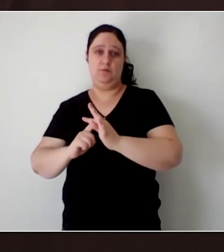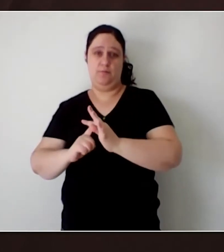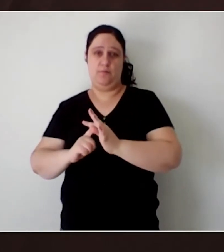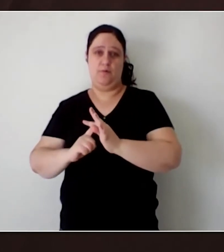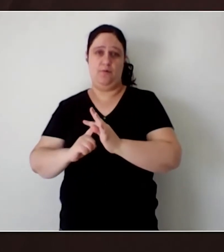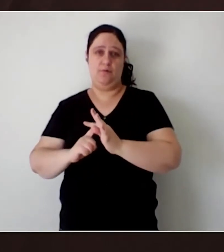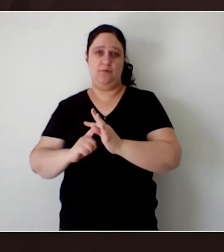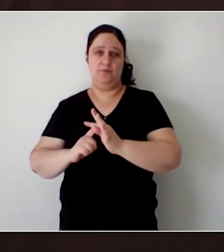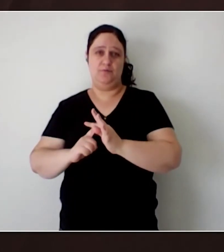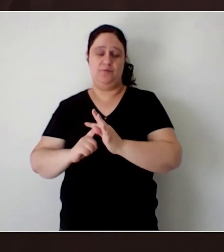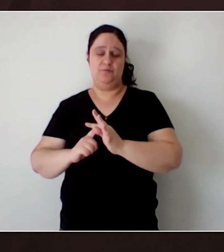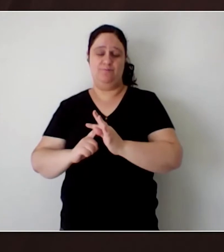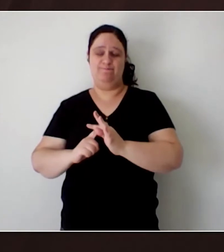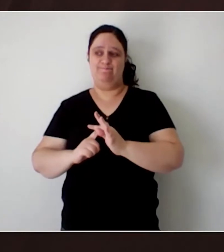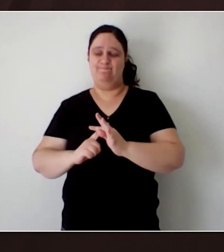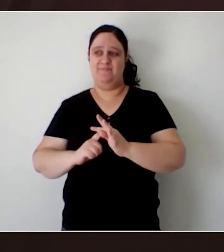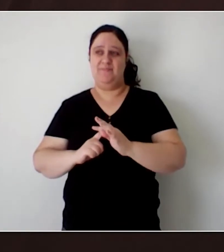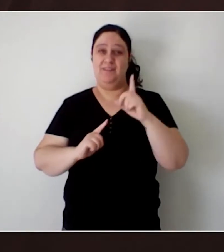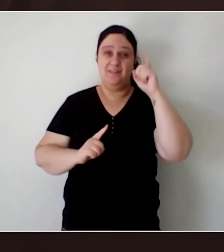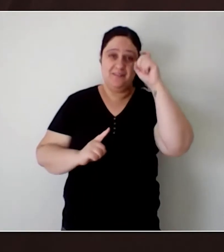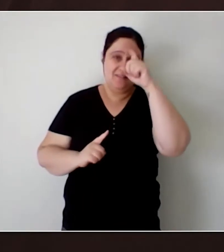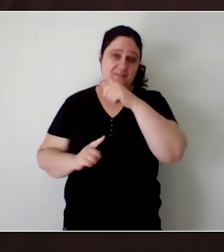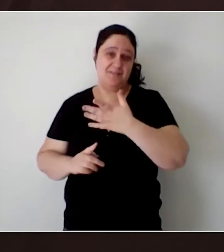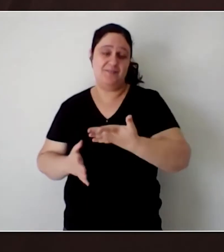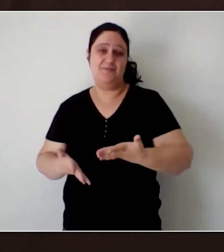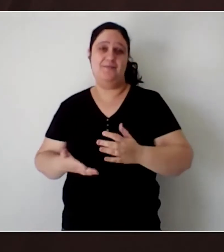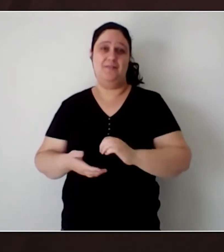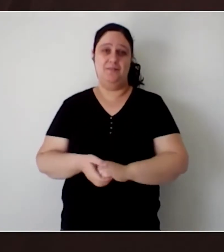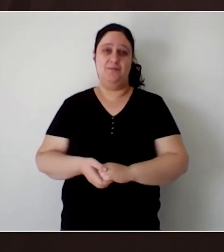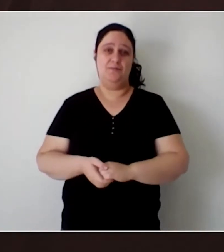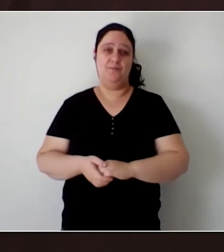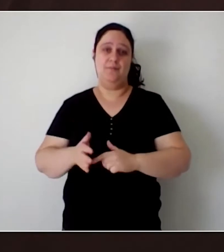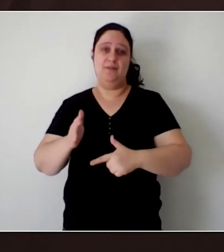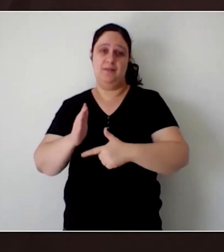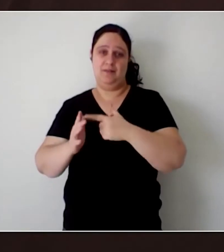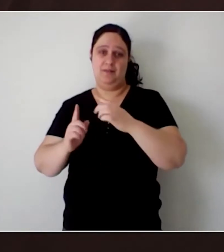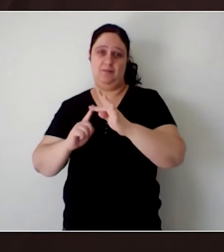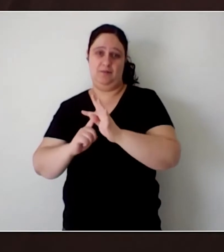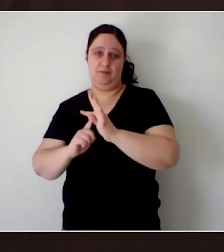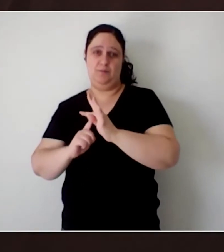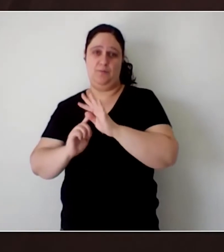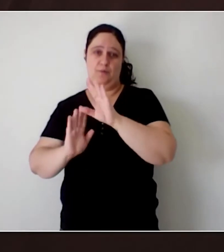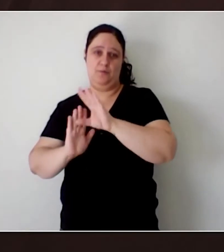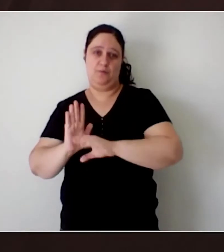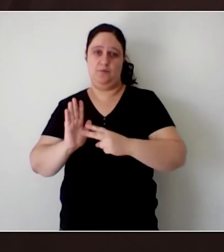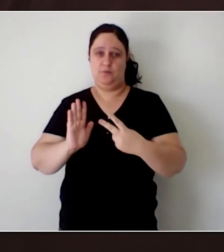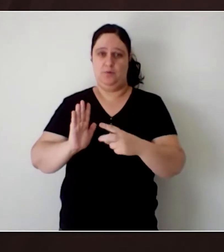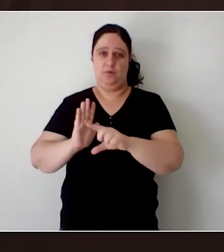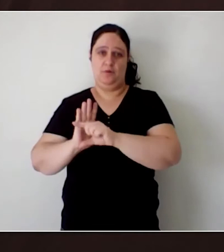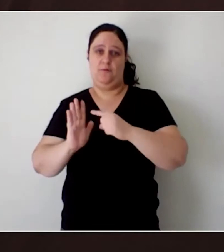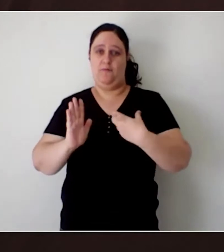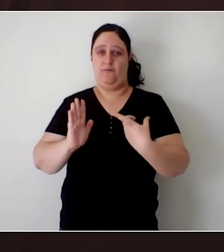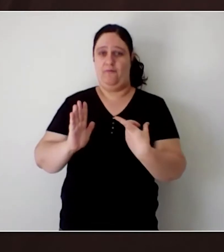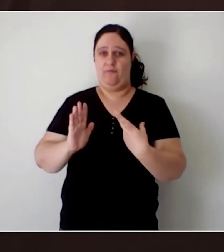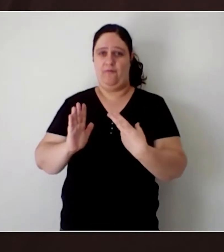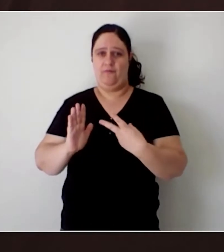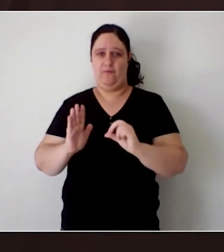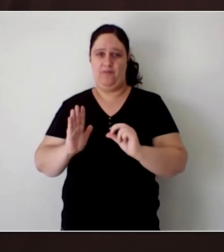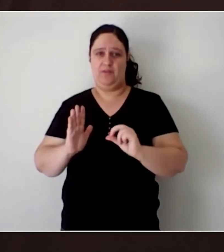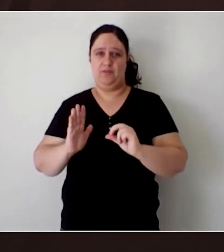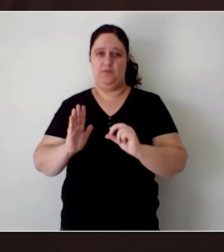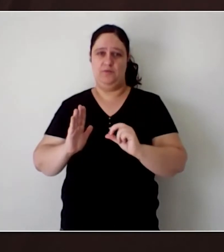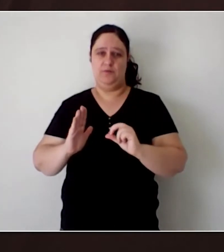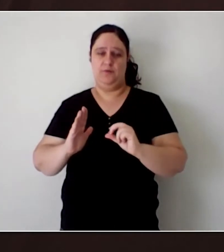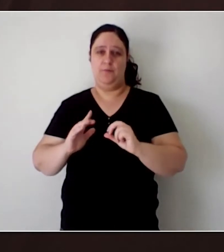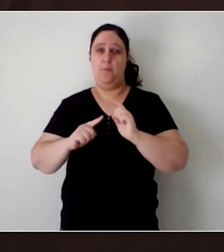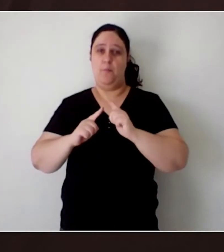intrusos. Aqui, ó, 2,20. Ora, numa grande casa, não há somente utensílios,